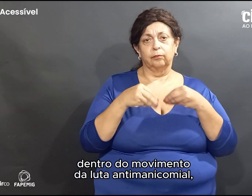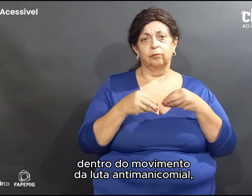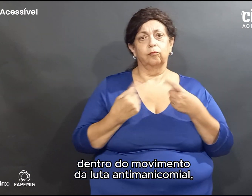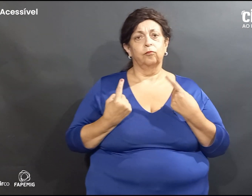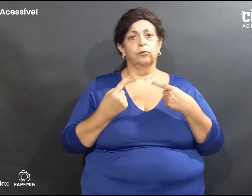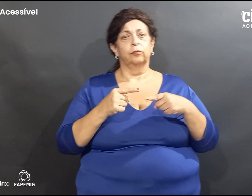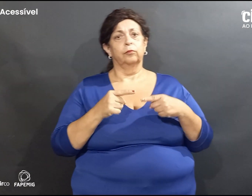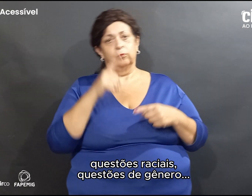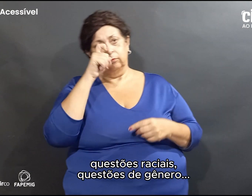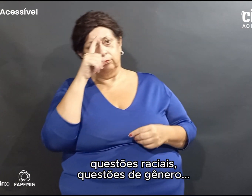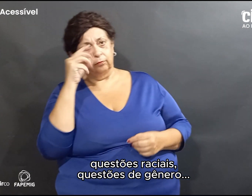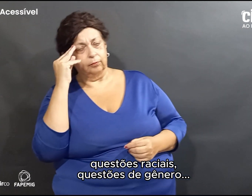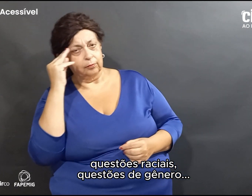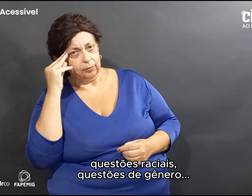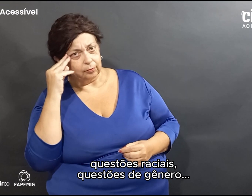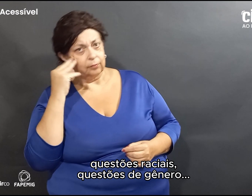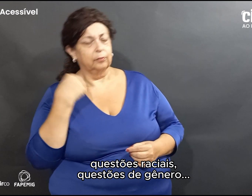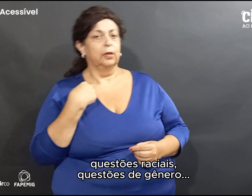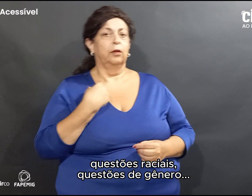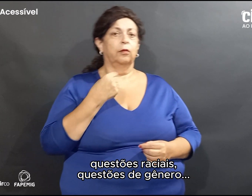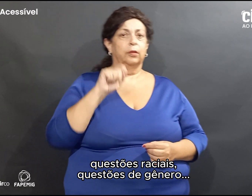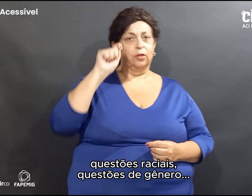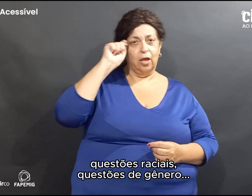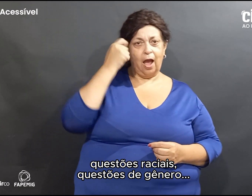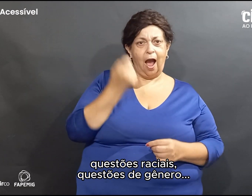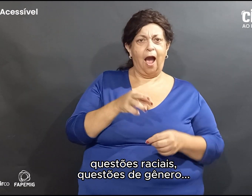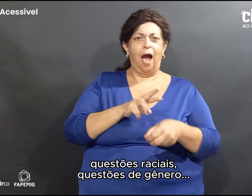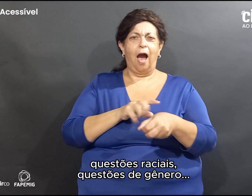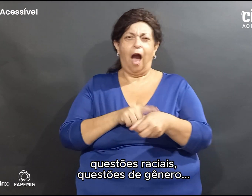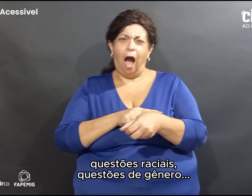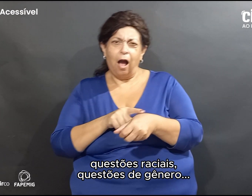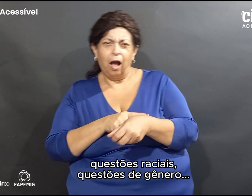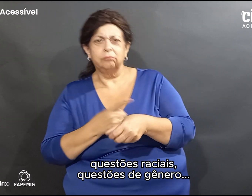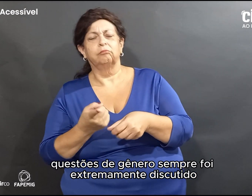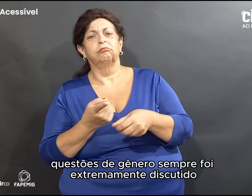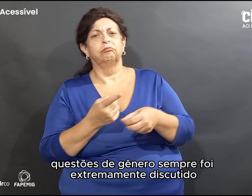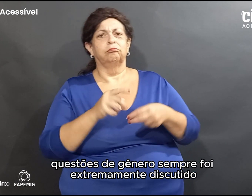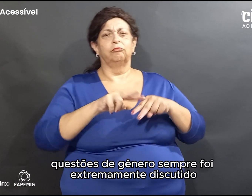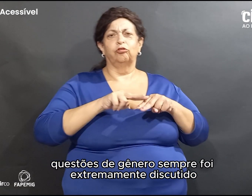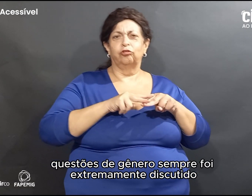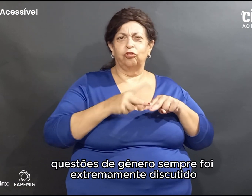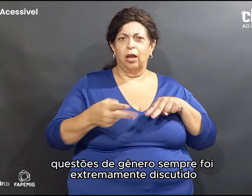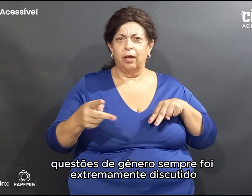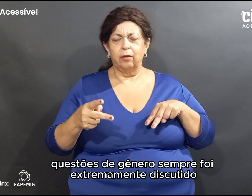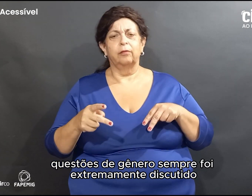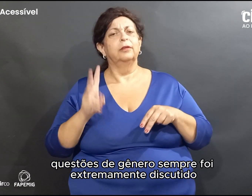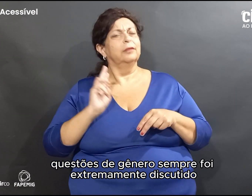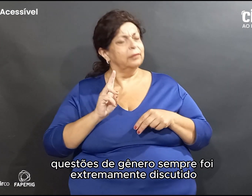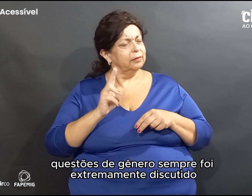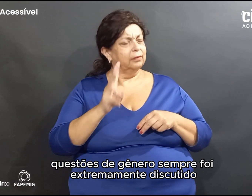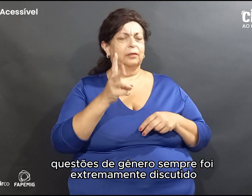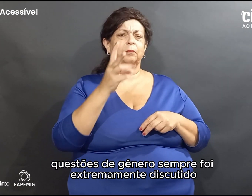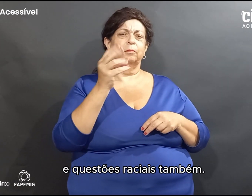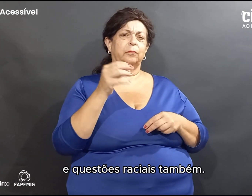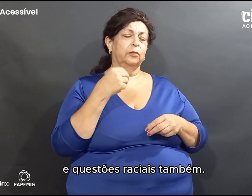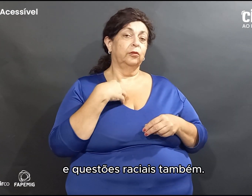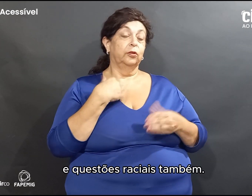antimanicomial questões raciais, questões de gênero, né? Questões de gênero sempre foi extremamente discutido e questões raciais